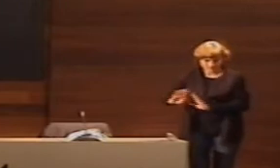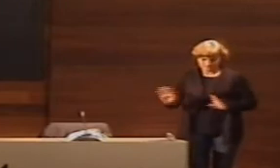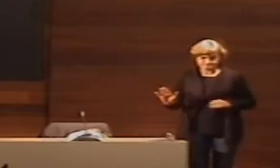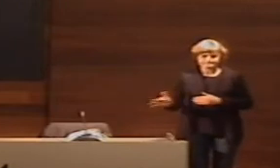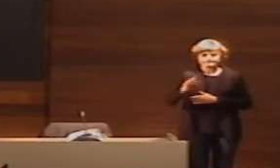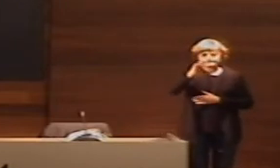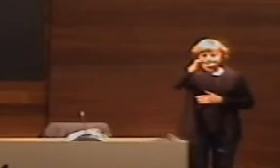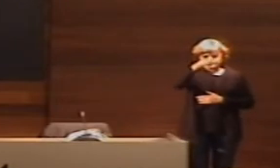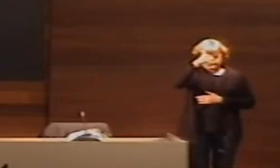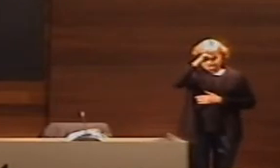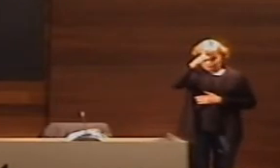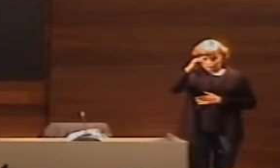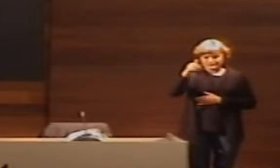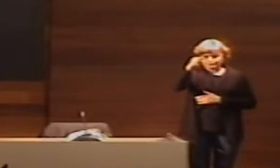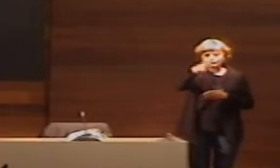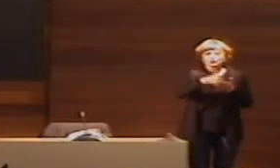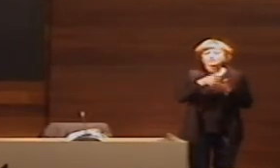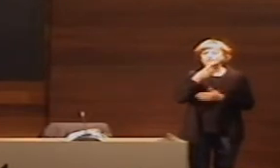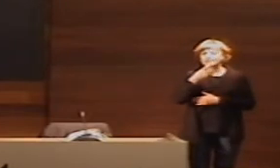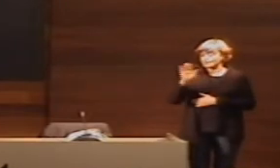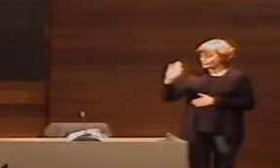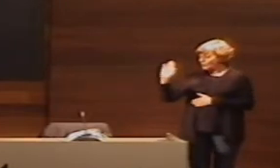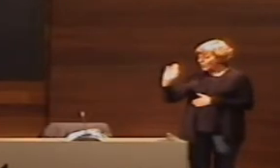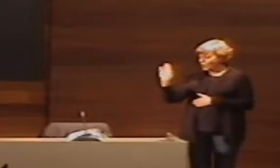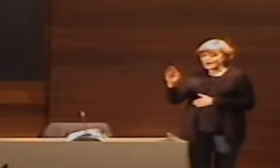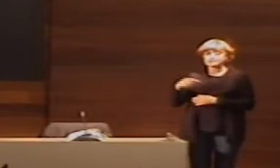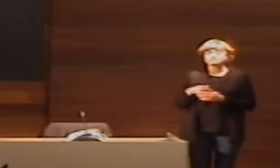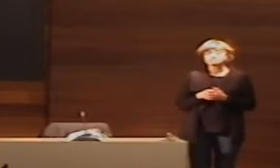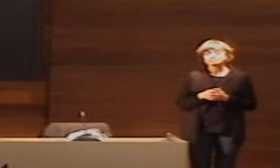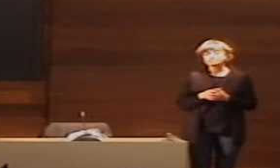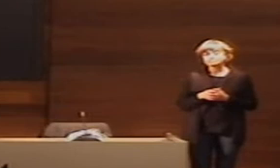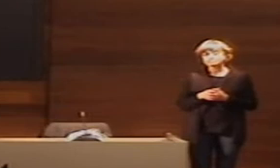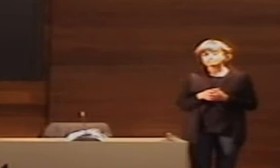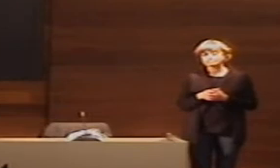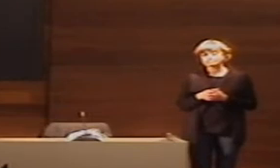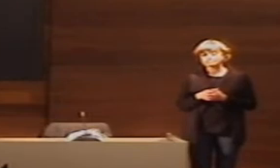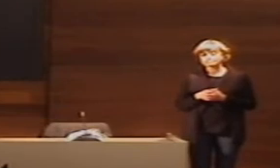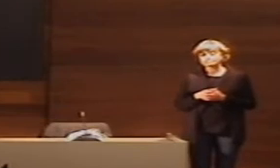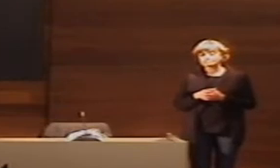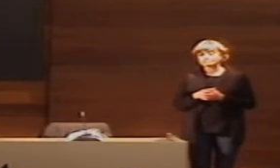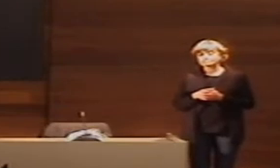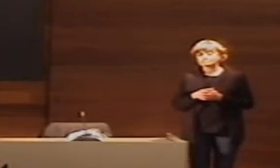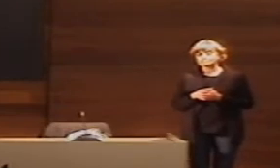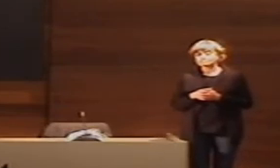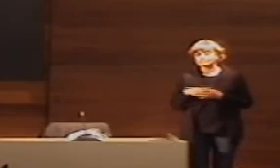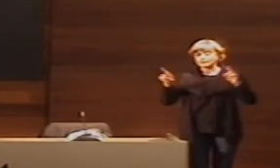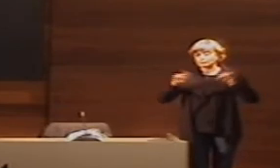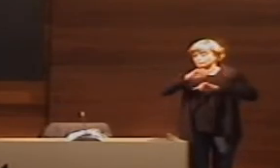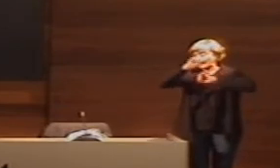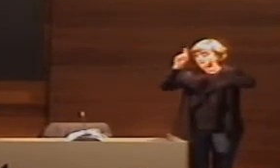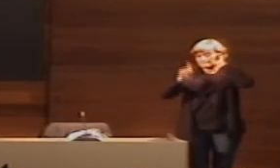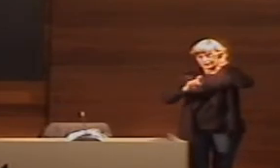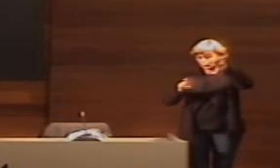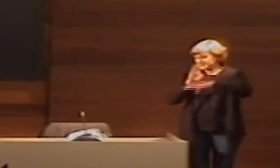Perdona, bueno, yo soy miembro de Guzki y como hay que tomar, digamos, de alguna manera la forma de pregunta, pues te voy a hacer